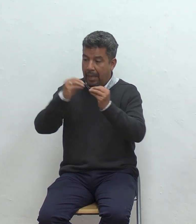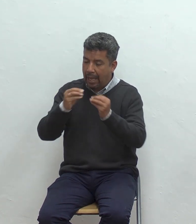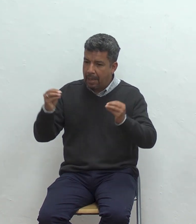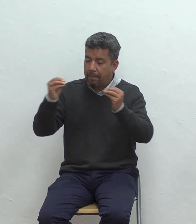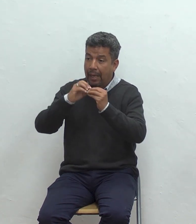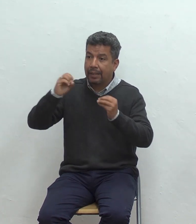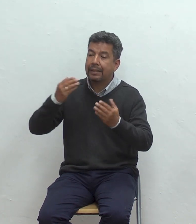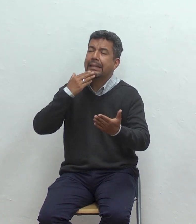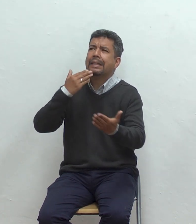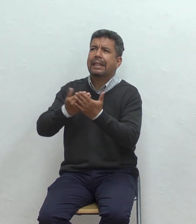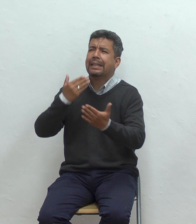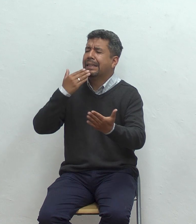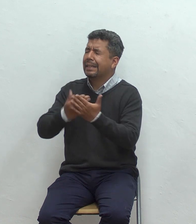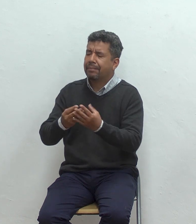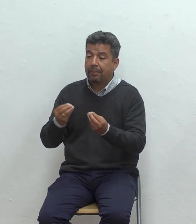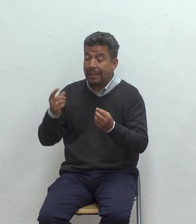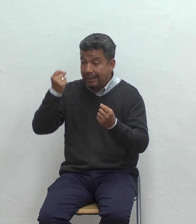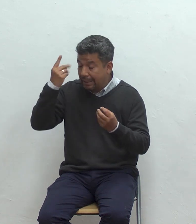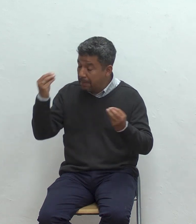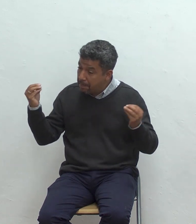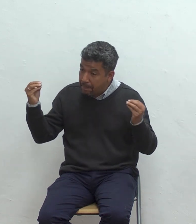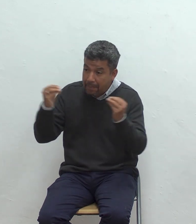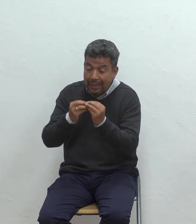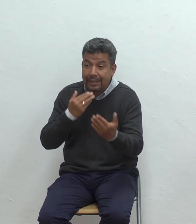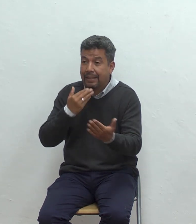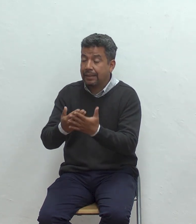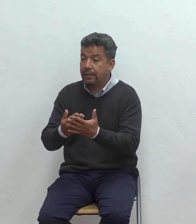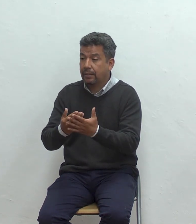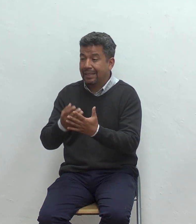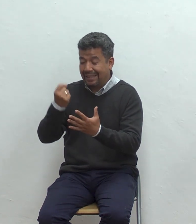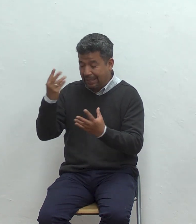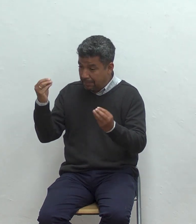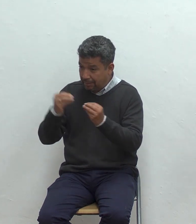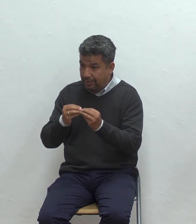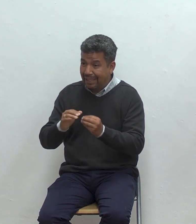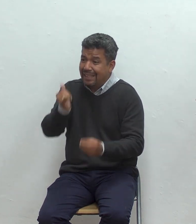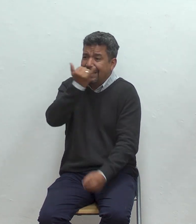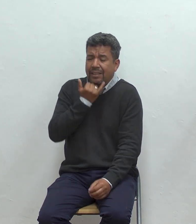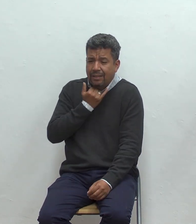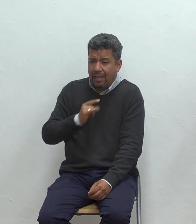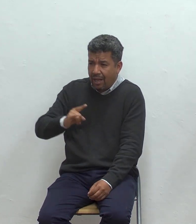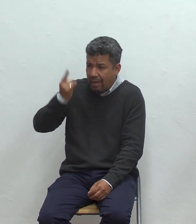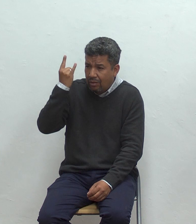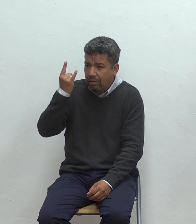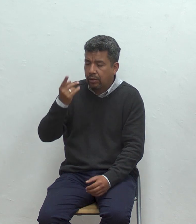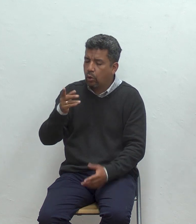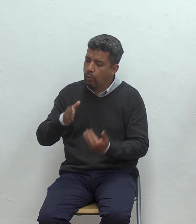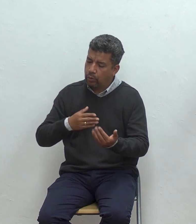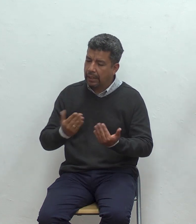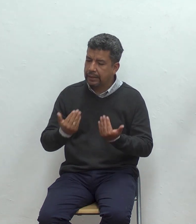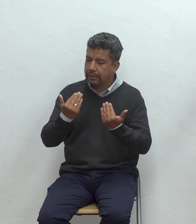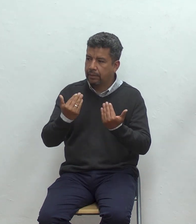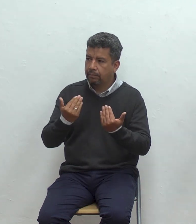más gracias. Y entre más entendamos, más gracias. Y si la embarramos, antes eso sirve para